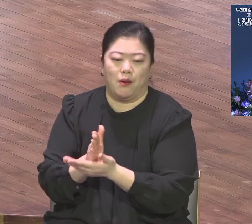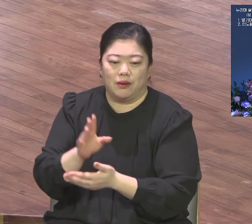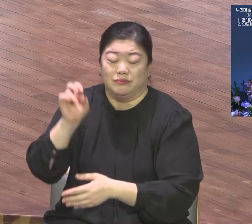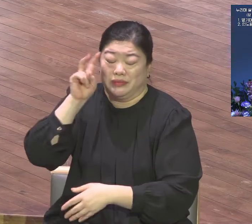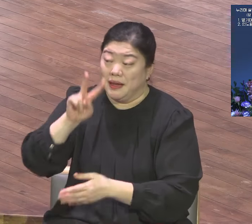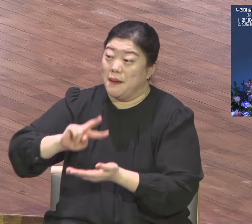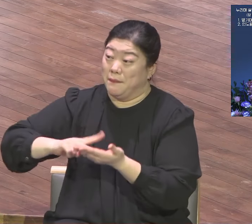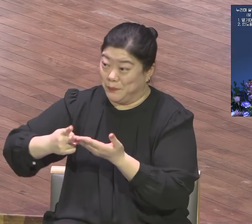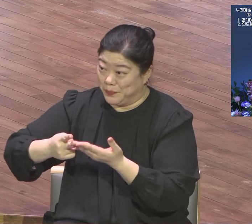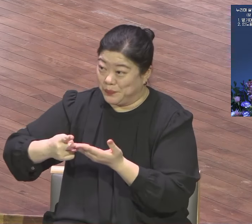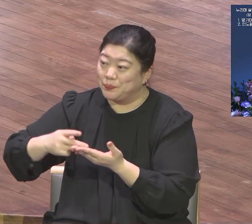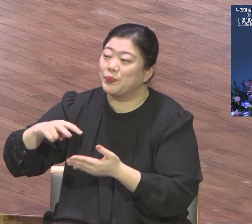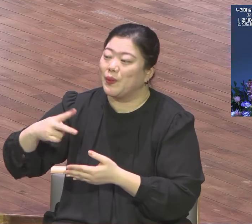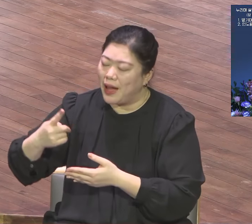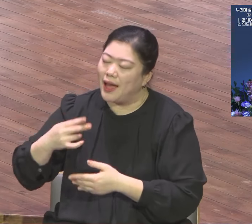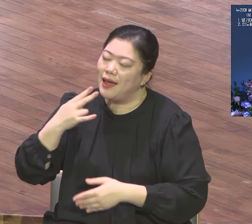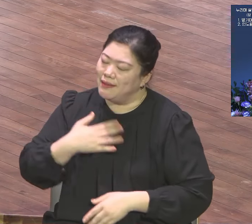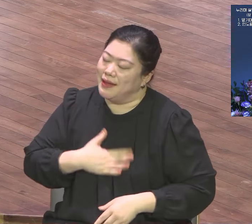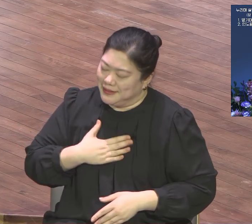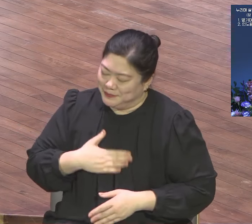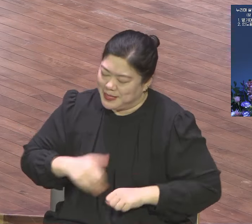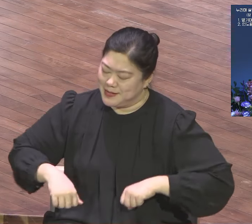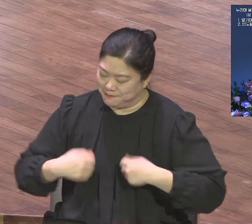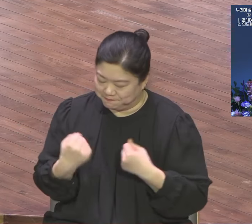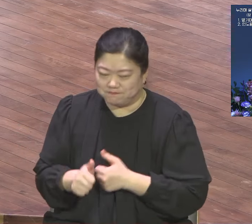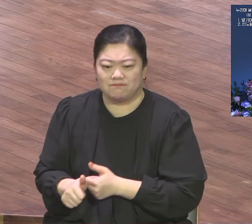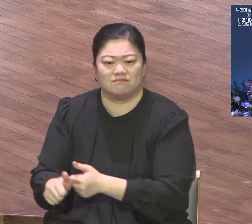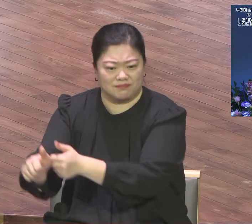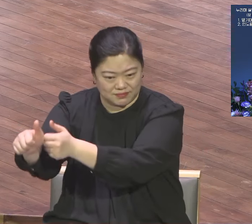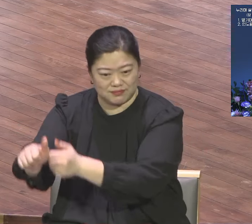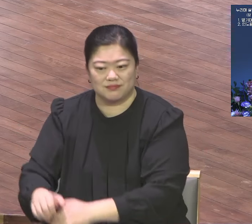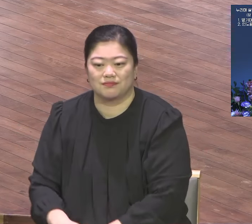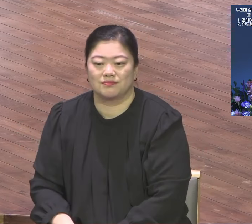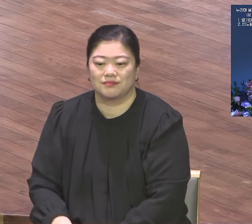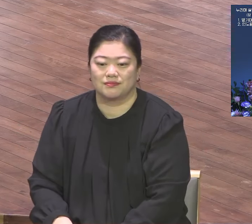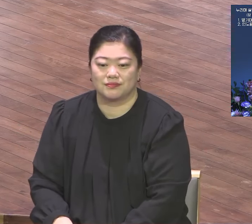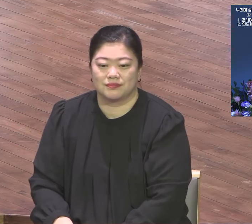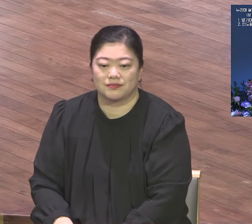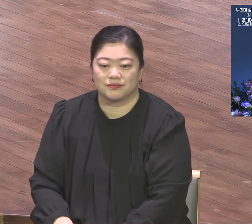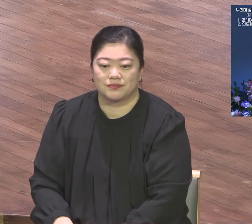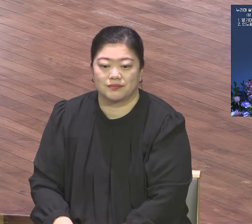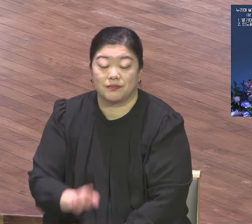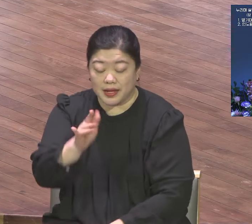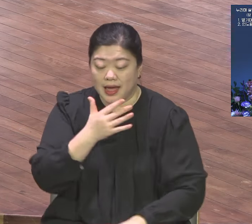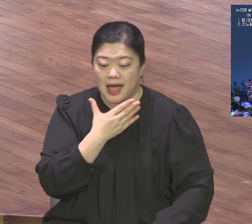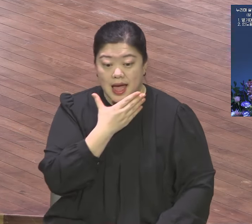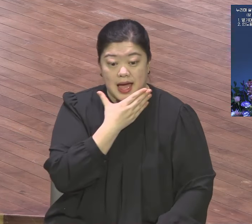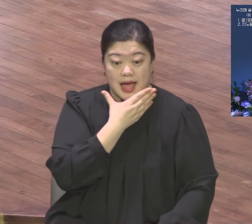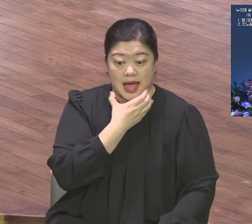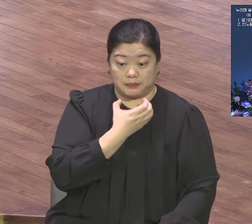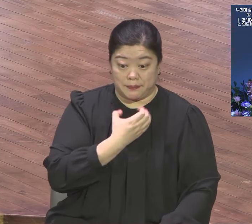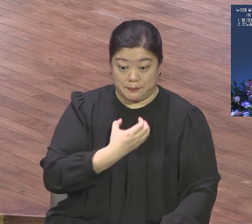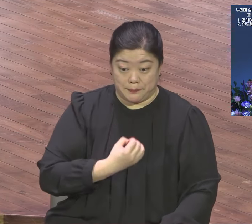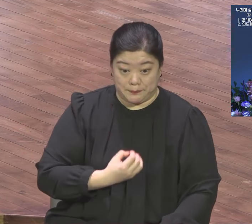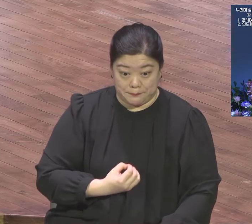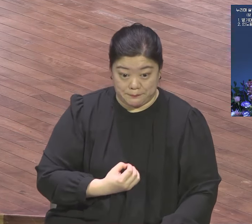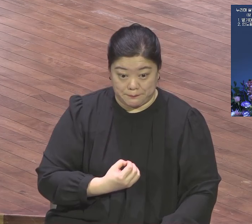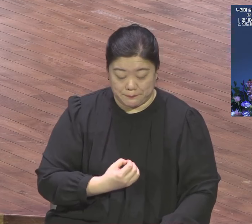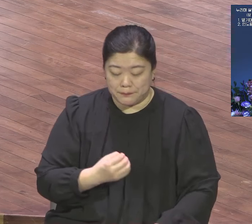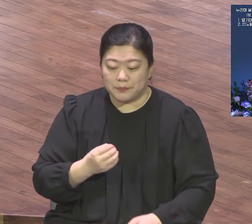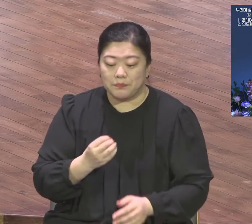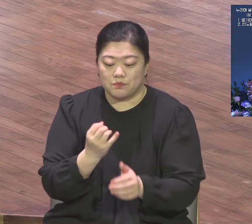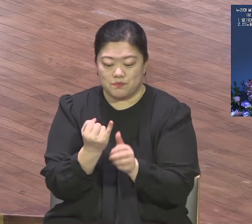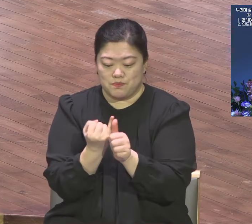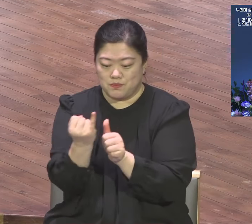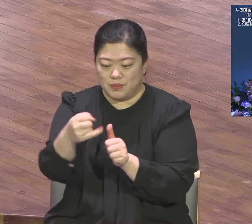이미 생식 능력을 상실한 아브라함과 사라에게 이삭을